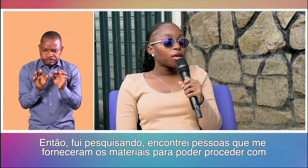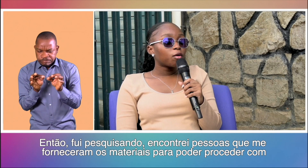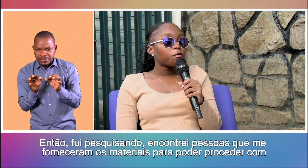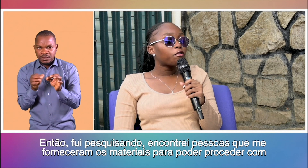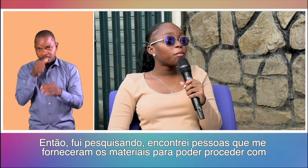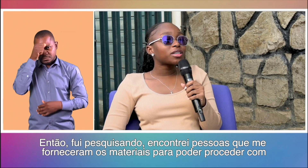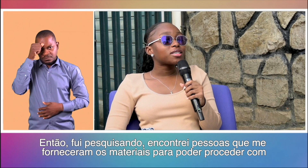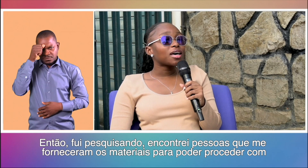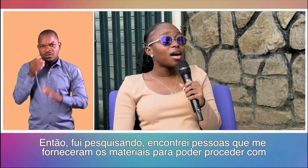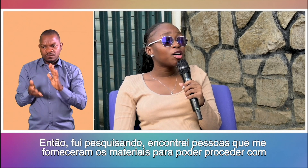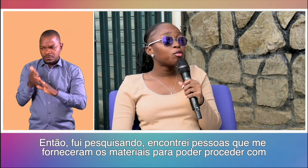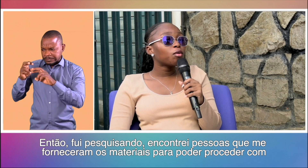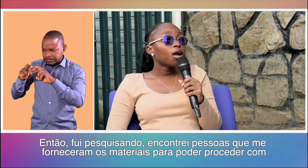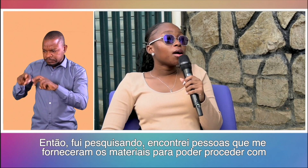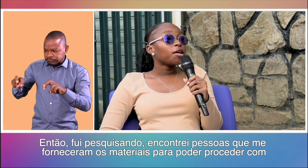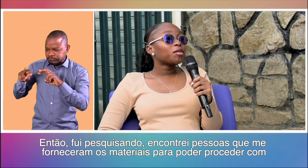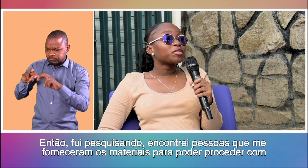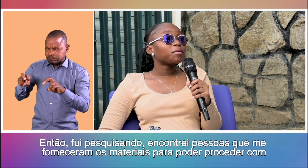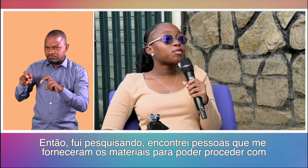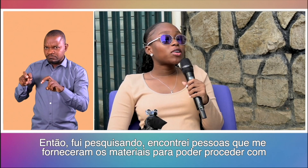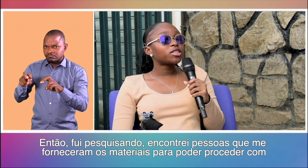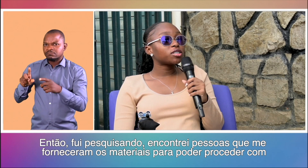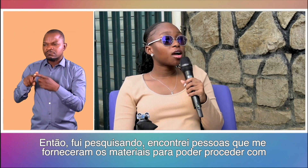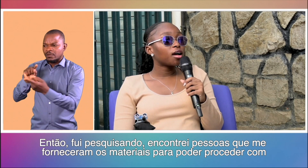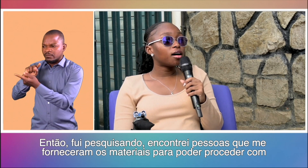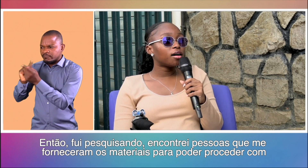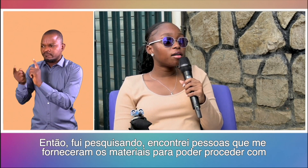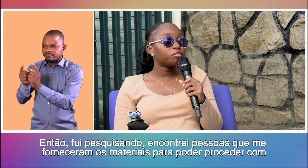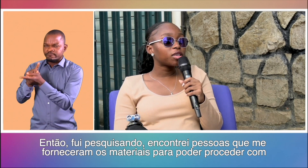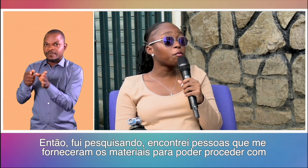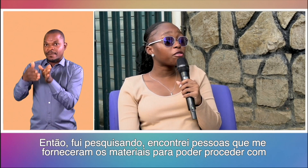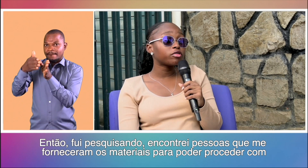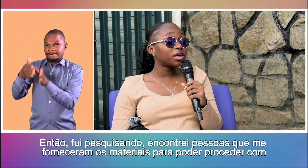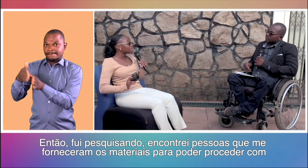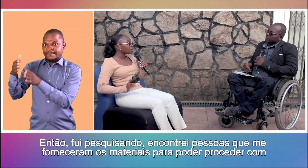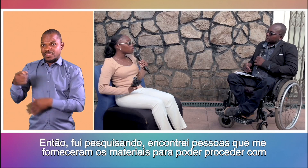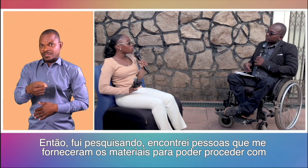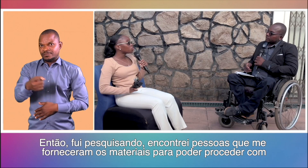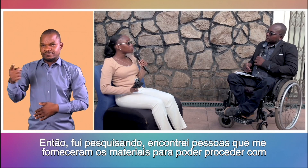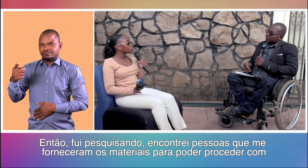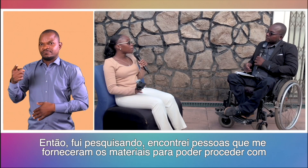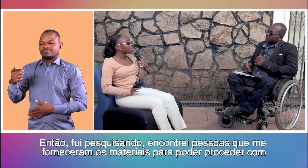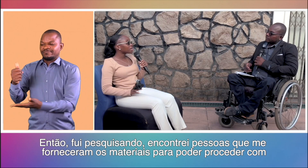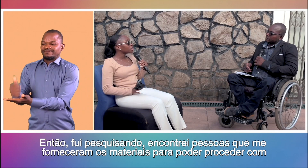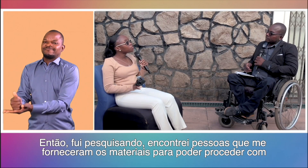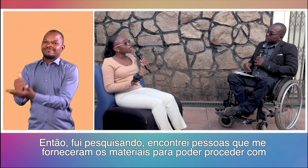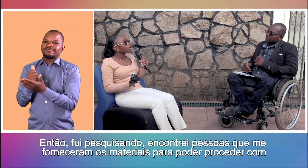eu fui pesquisando, encontrei pessoas que me forneceram os materiais para